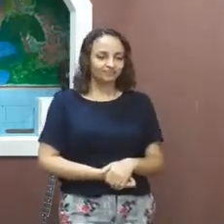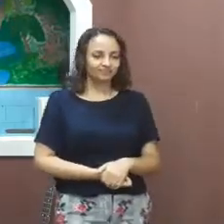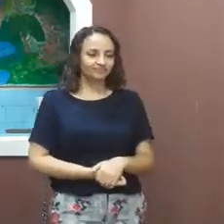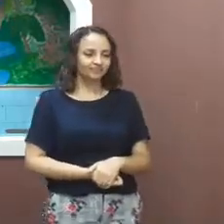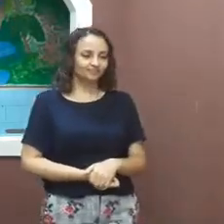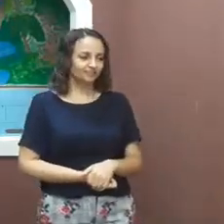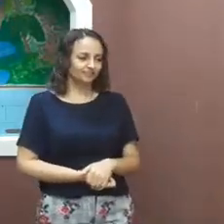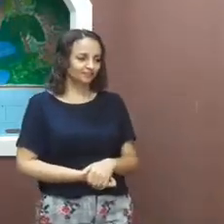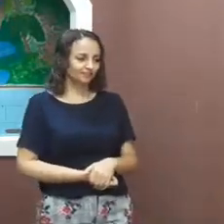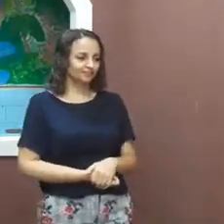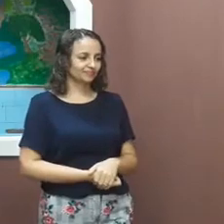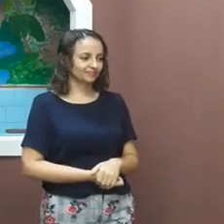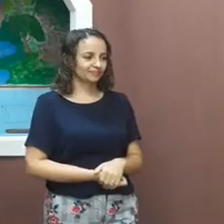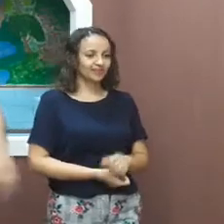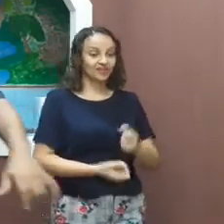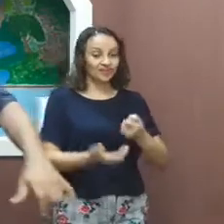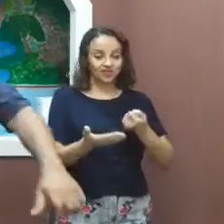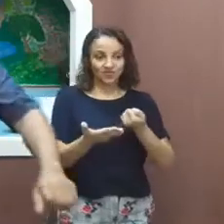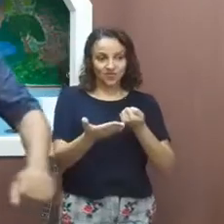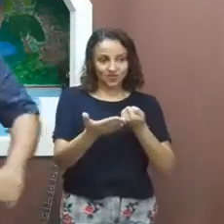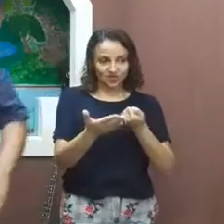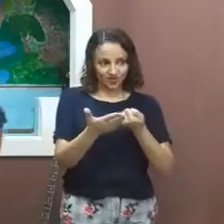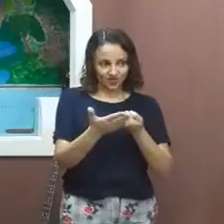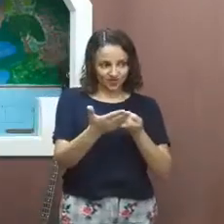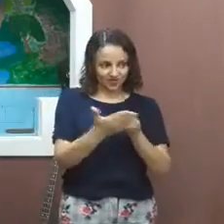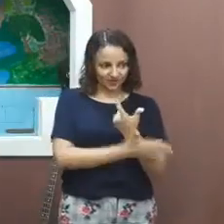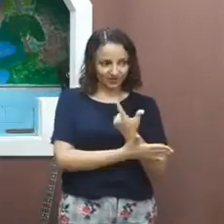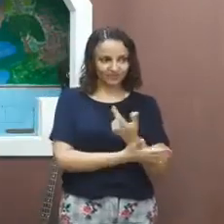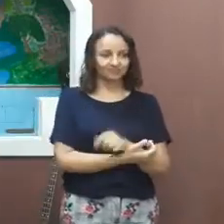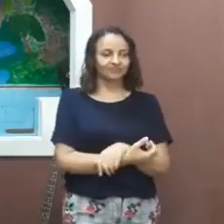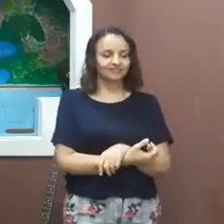né? Caranguejinho Shimano,